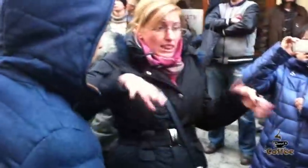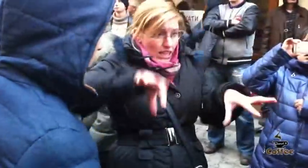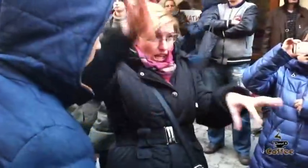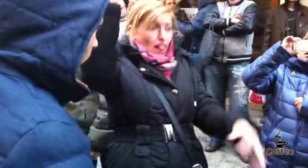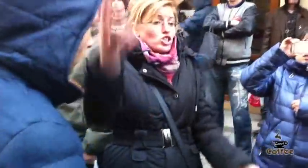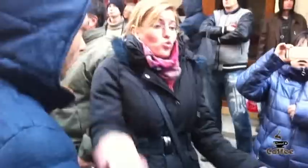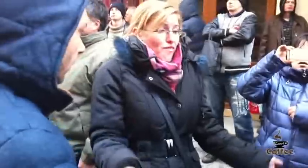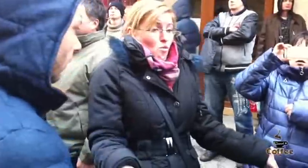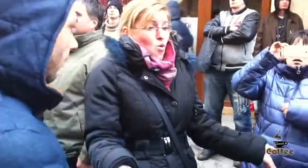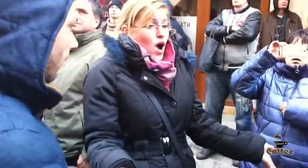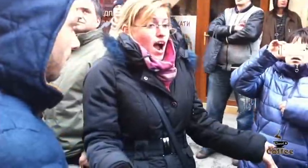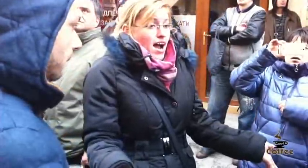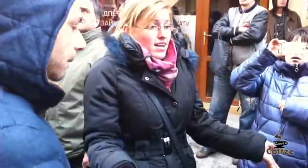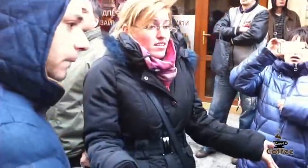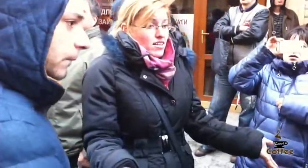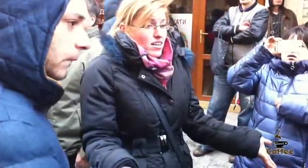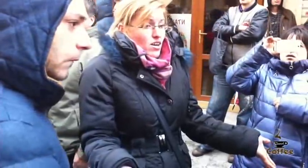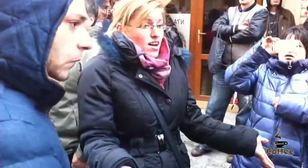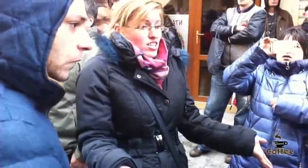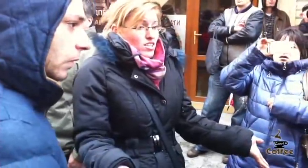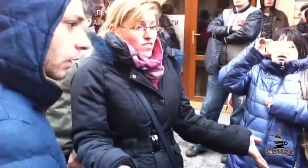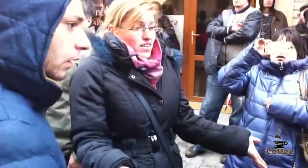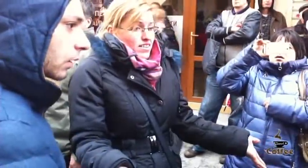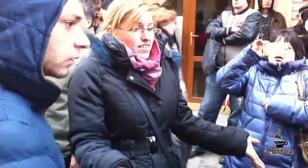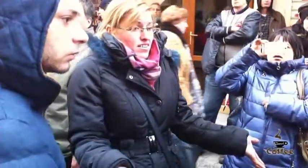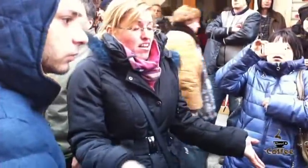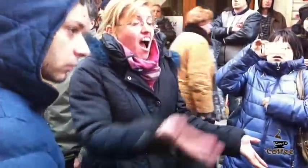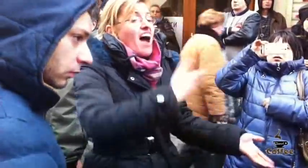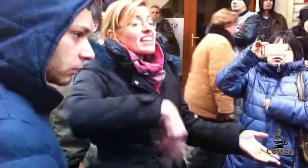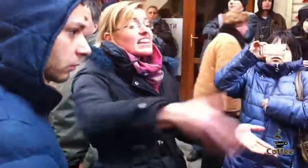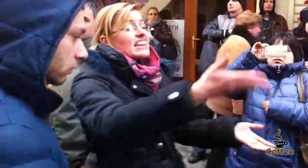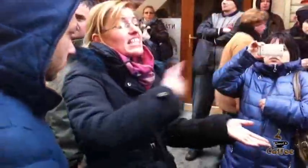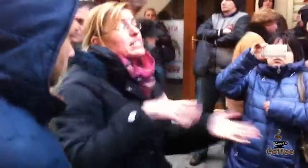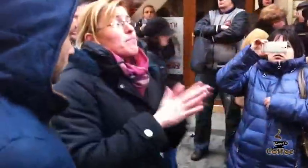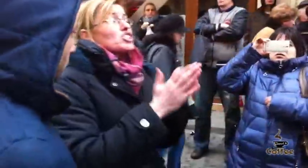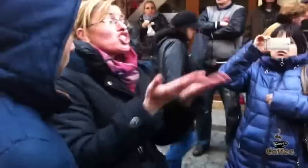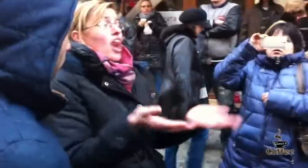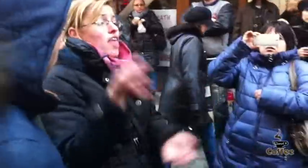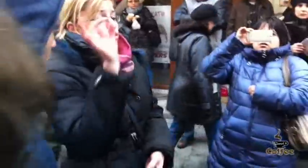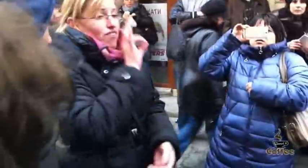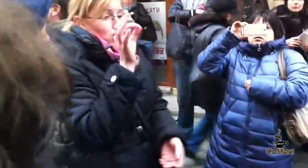най-сериозни проблеми, ние никога не гласуваме. Кога сте го заявено?